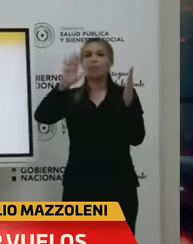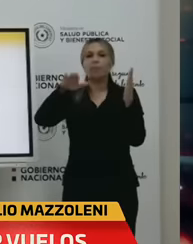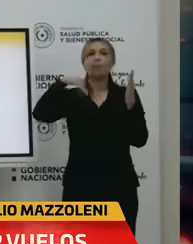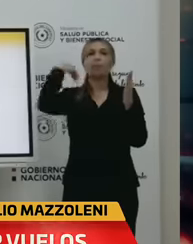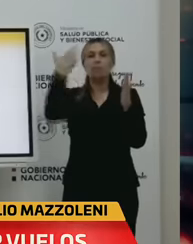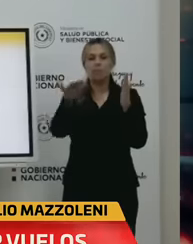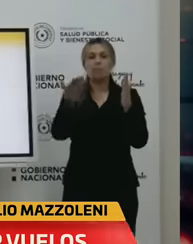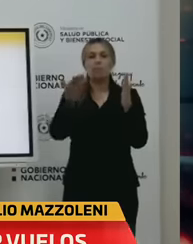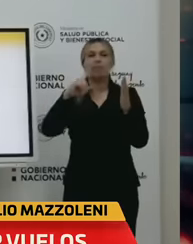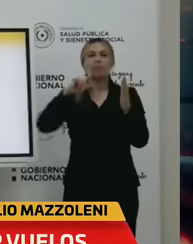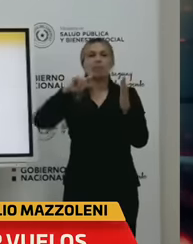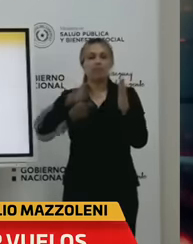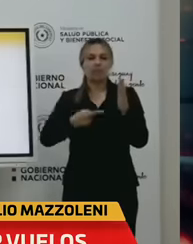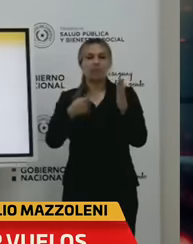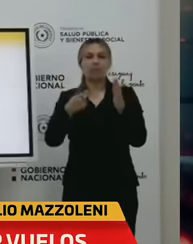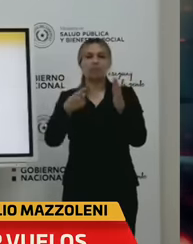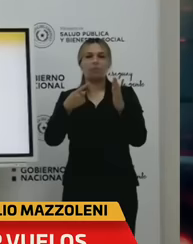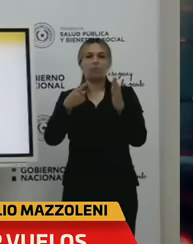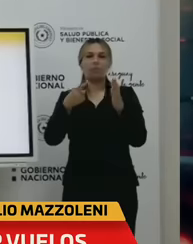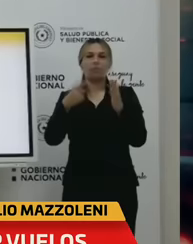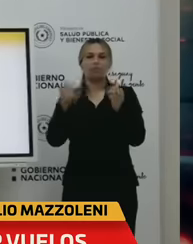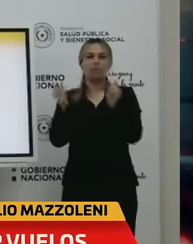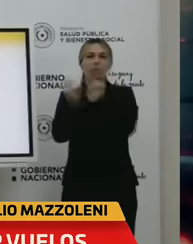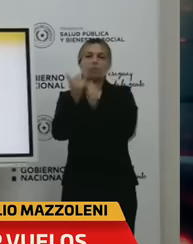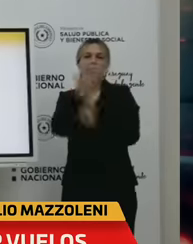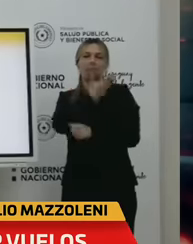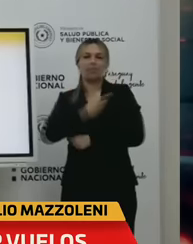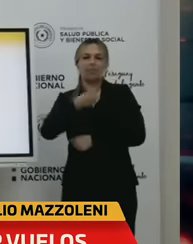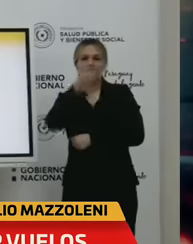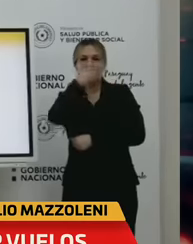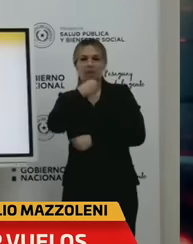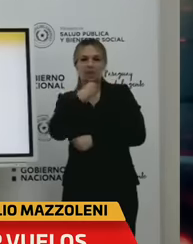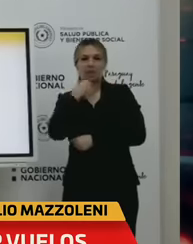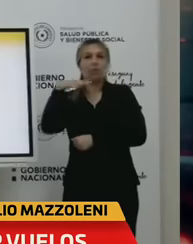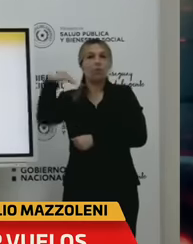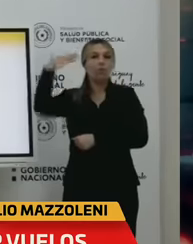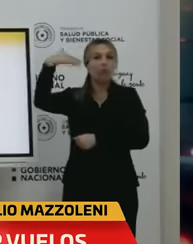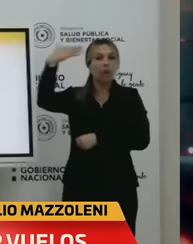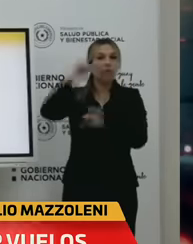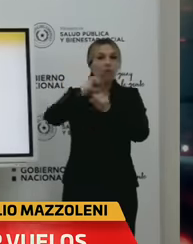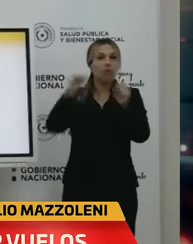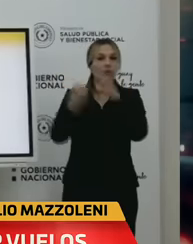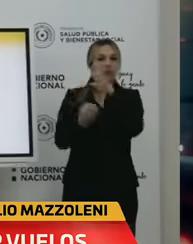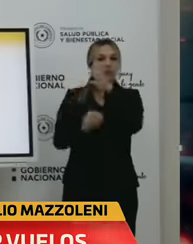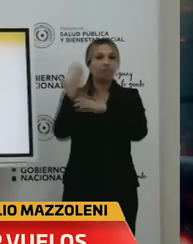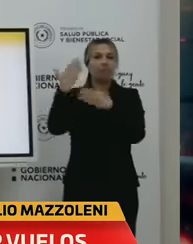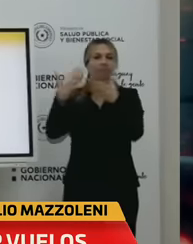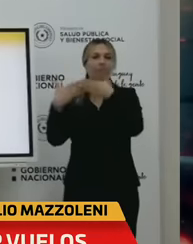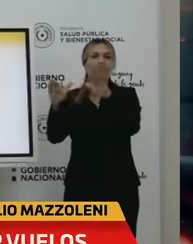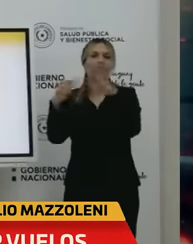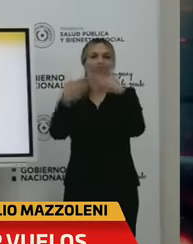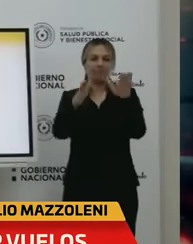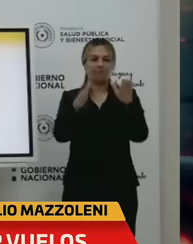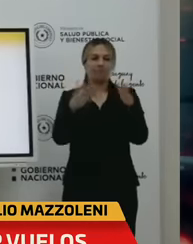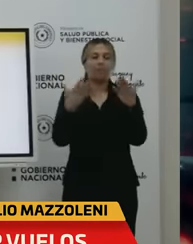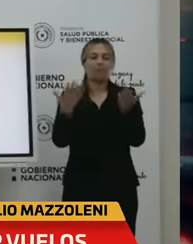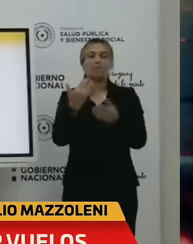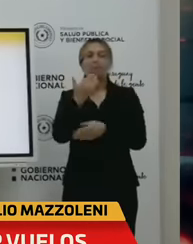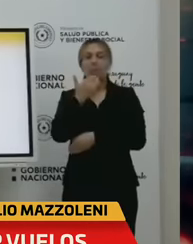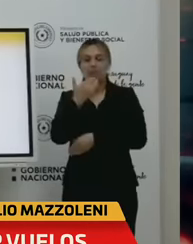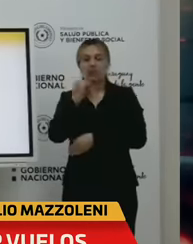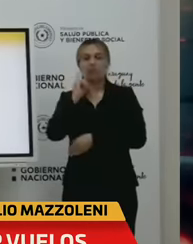determinamos justamente con la Presidencia de la República el momento apropiado para la implementación de cada uno de ellos. Entonces,